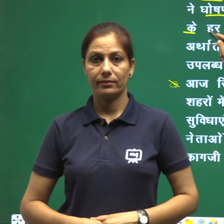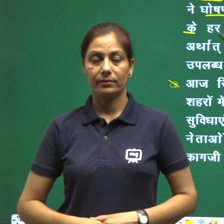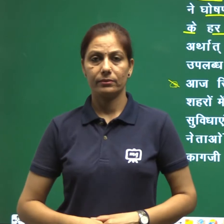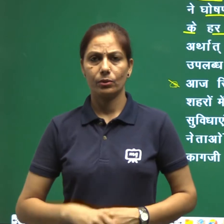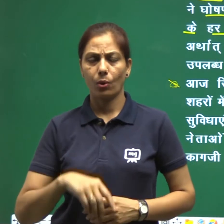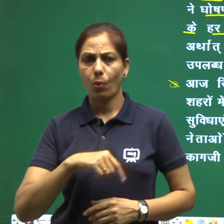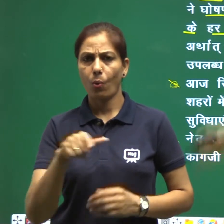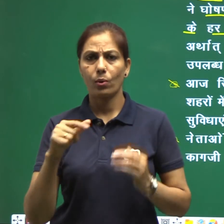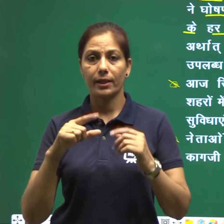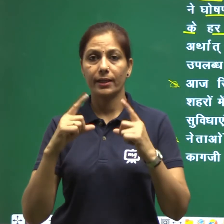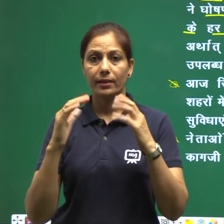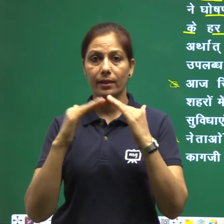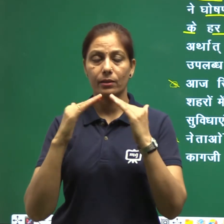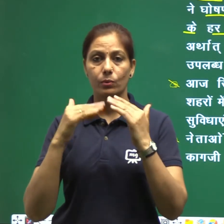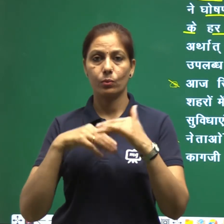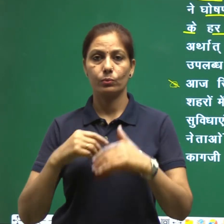हर घर को